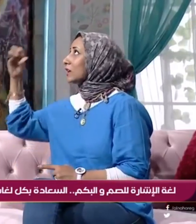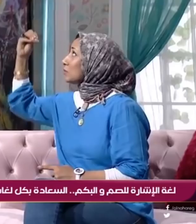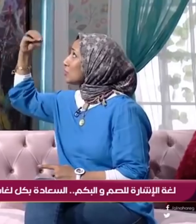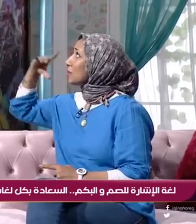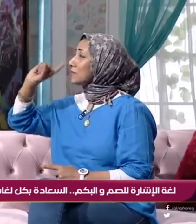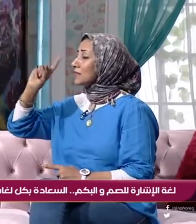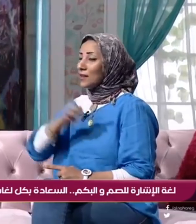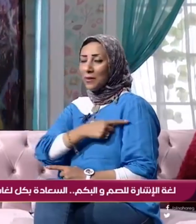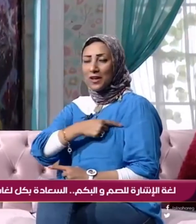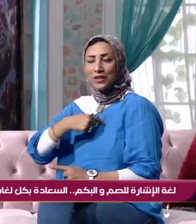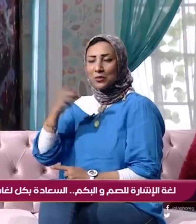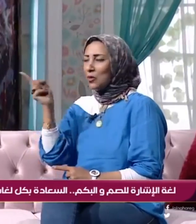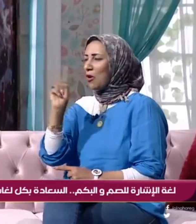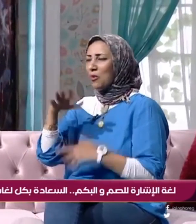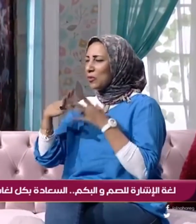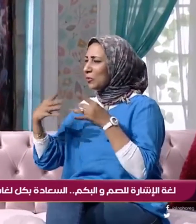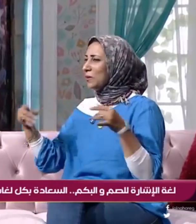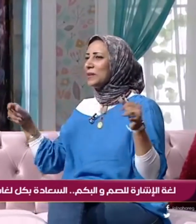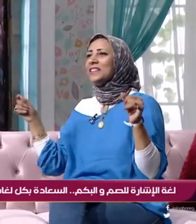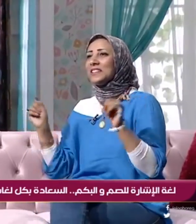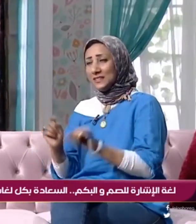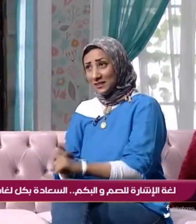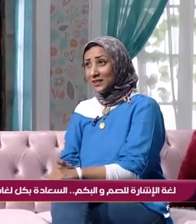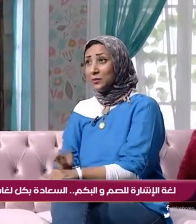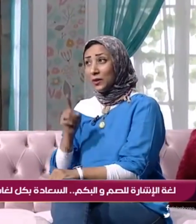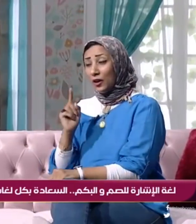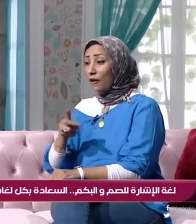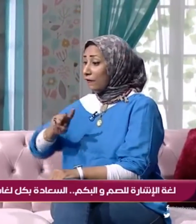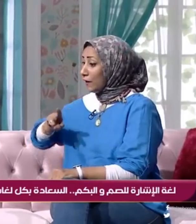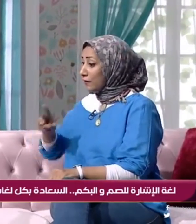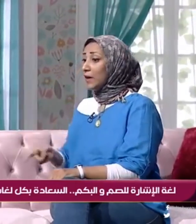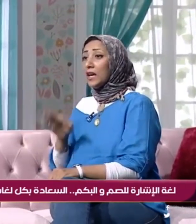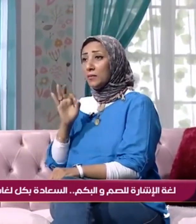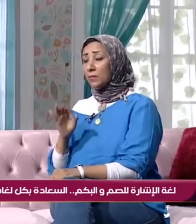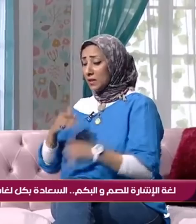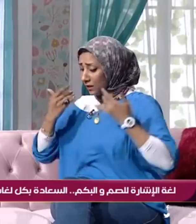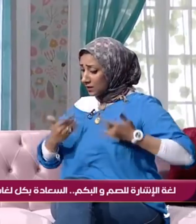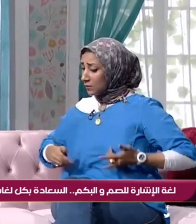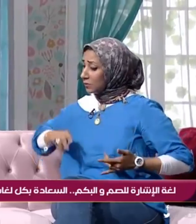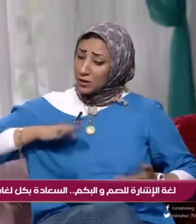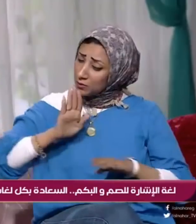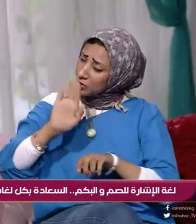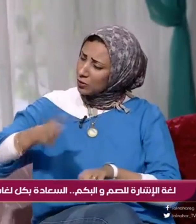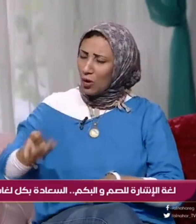بتغيب الشمس انما اسمه عمره ما بيغيب، في فرق ما بين جسم بيمشي وروح